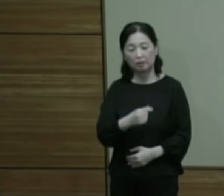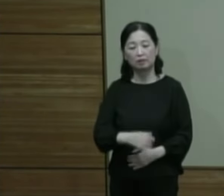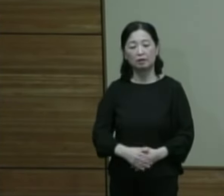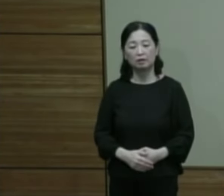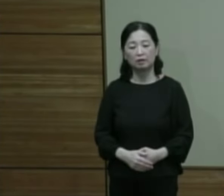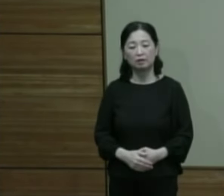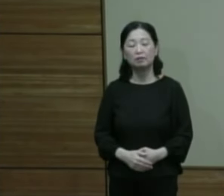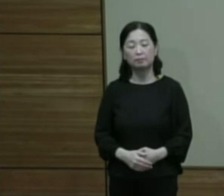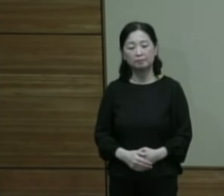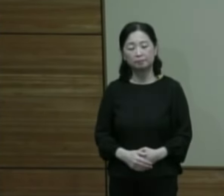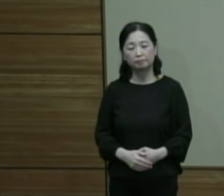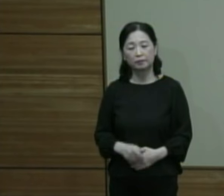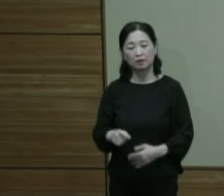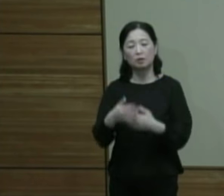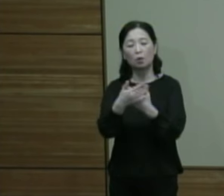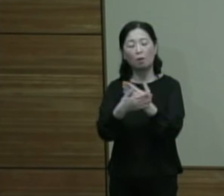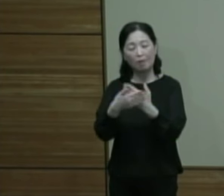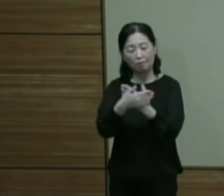そこはしっかりと